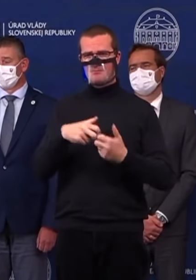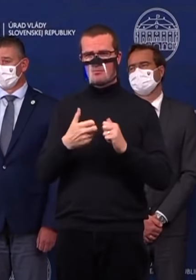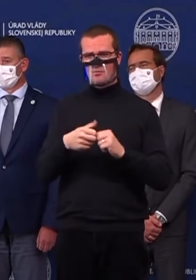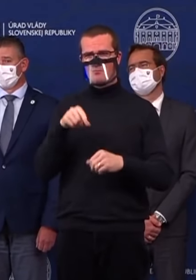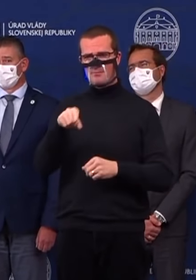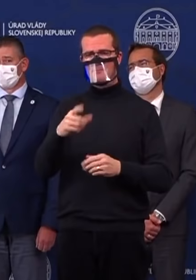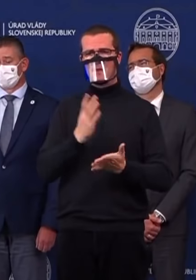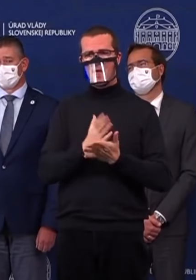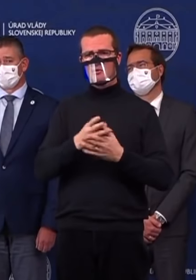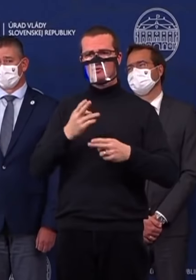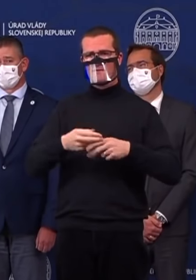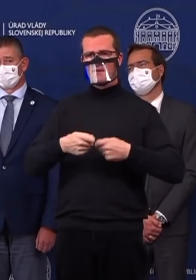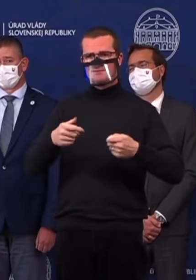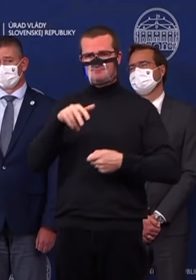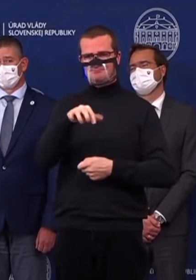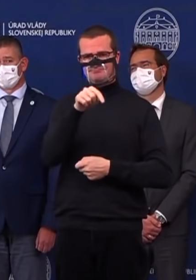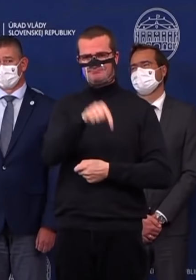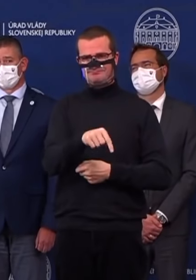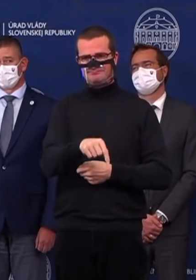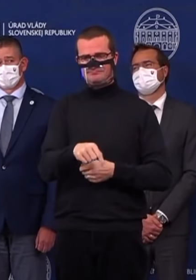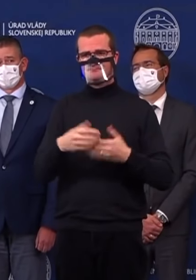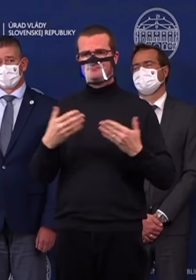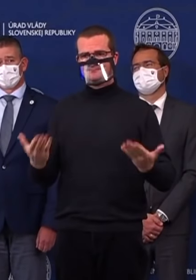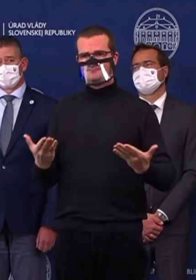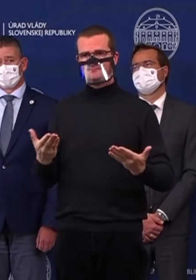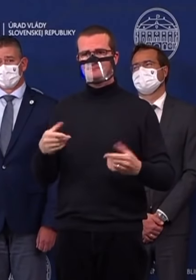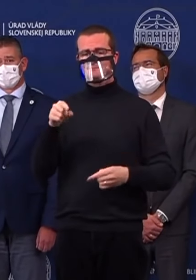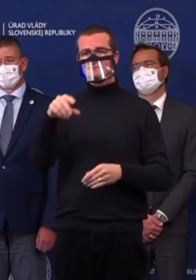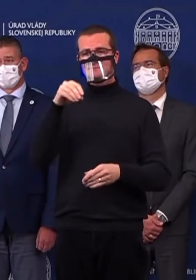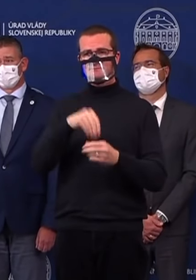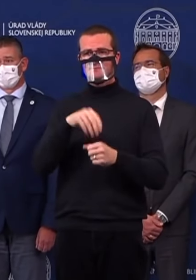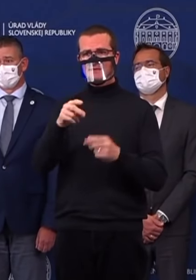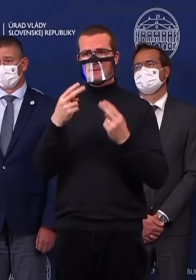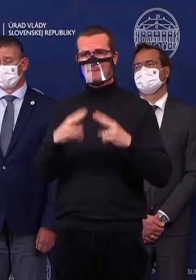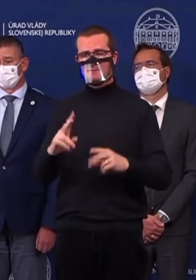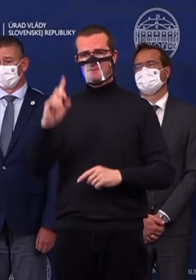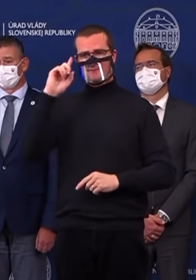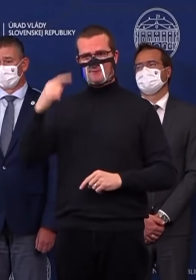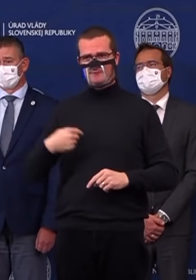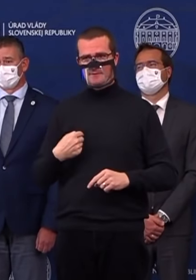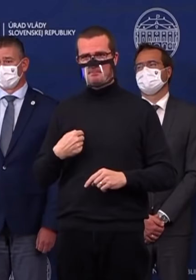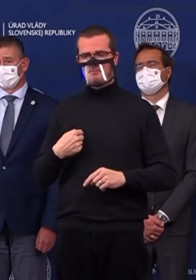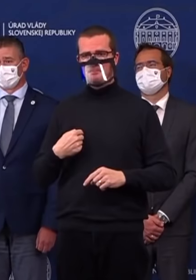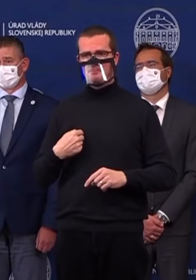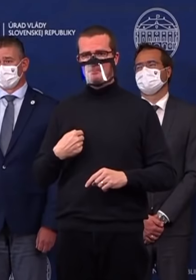vlastne pri každej infekcii je, tak v tomto prípade vieme, že